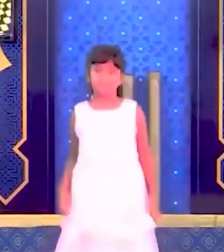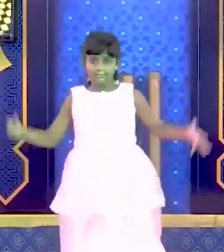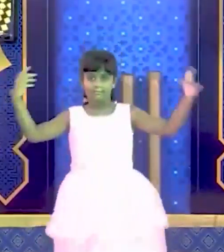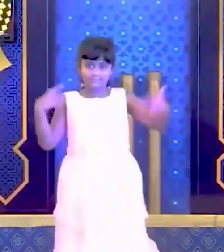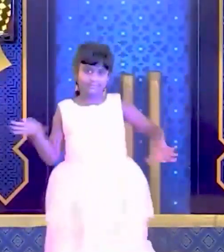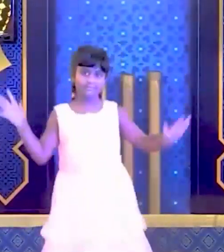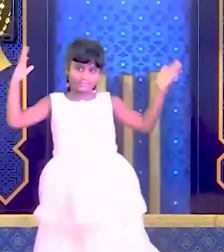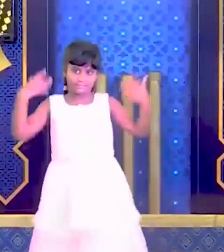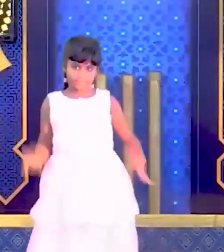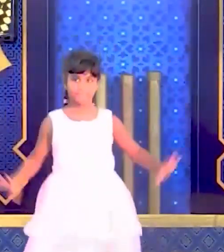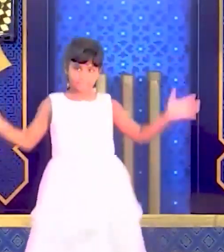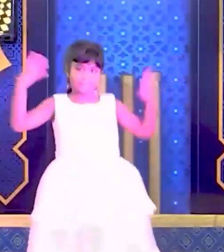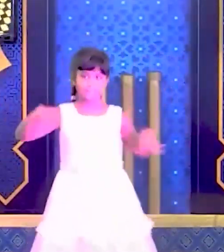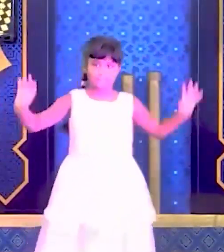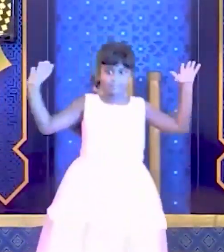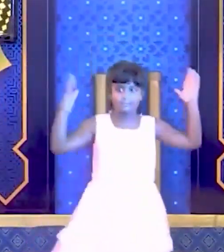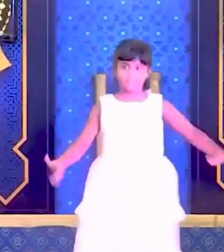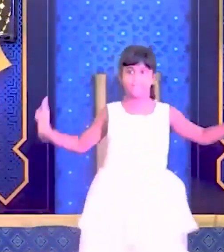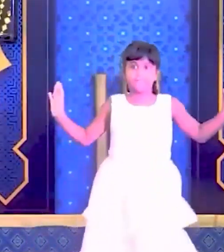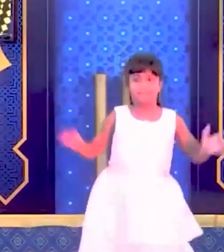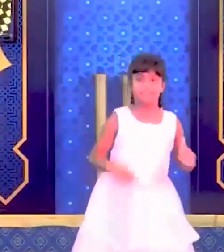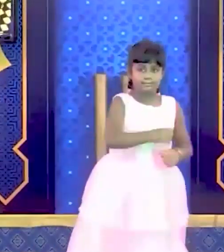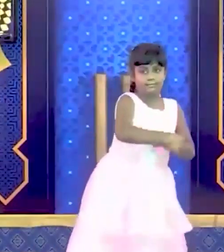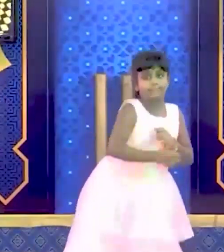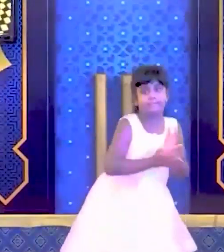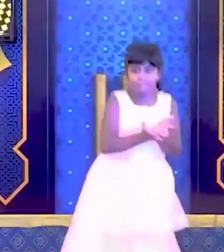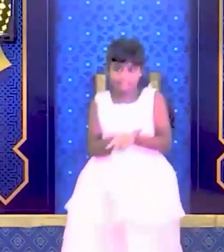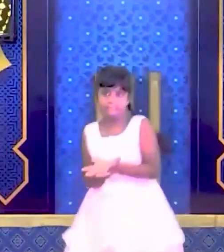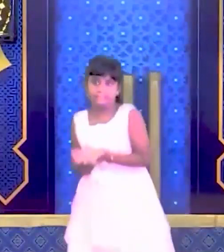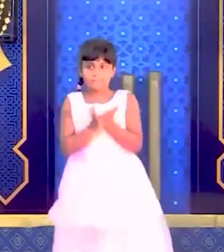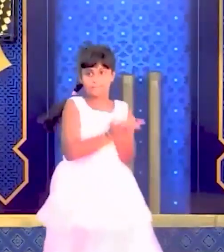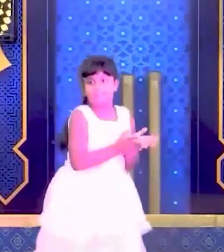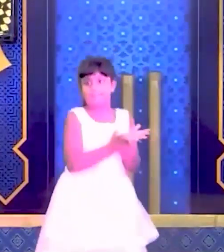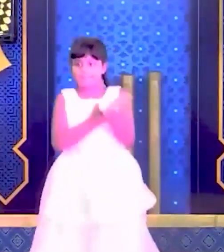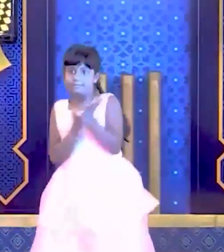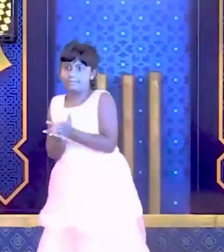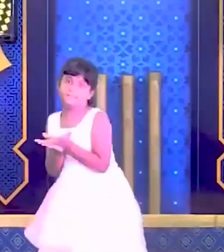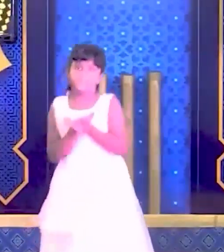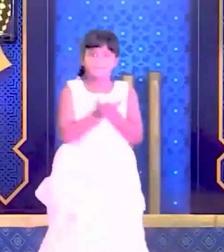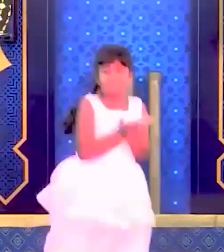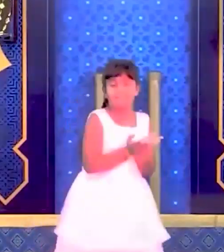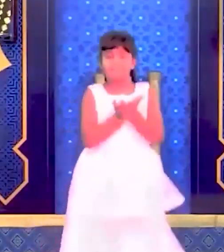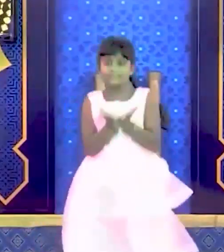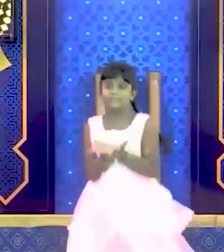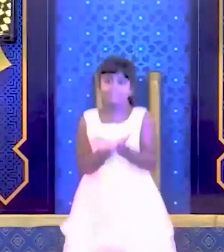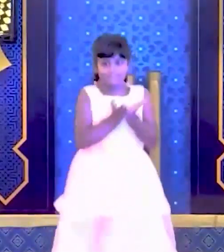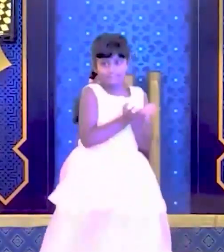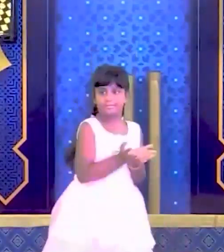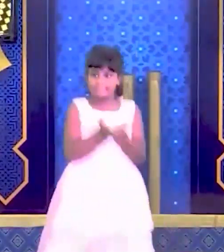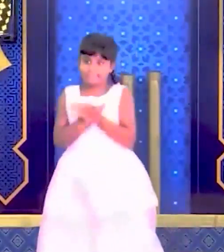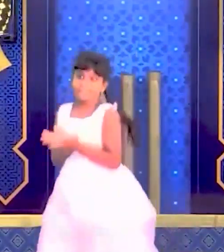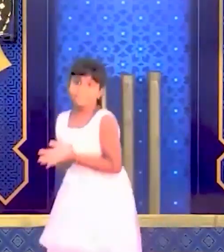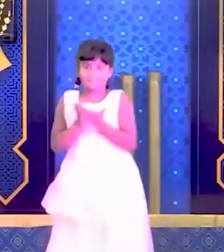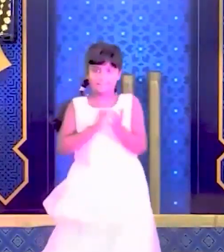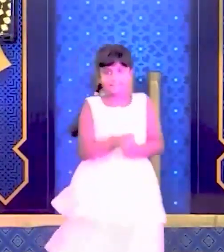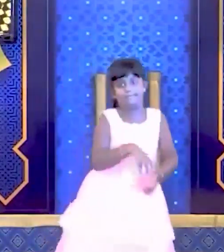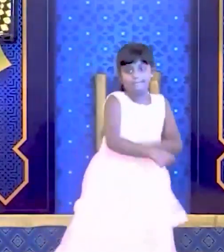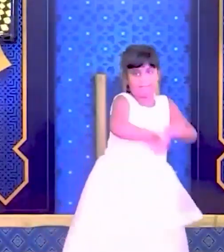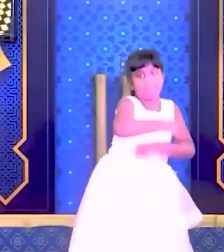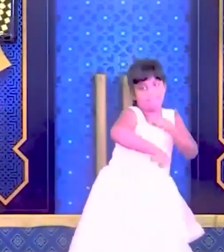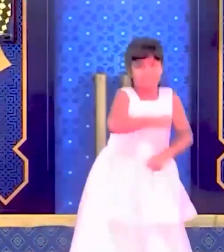स्वर्ग और पृथ्वी टल जाएंगे पर उसका वचन हमेशा रहेगा।